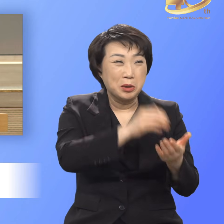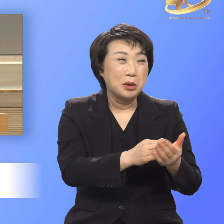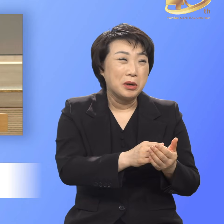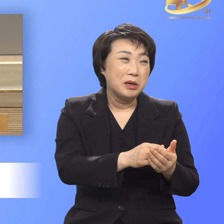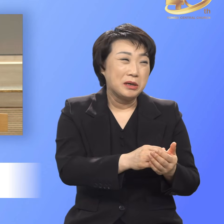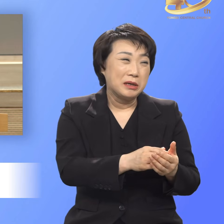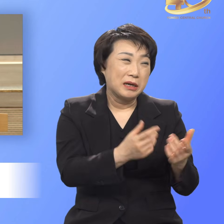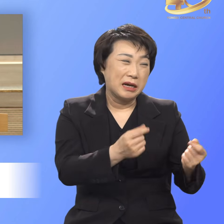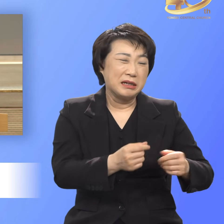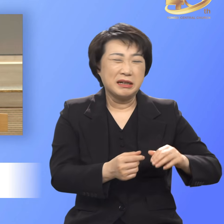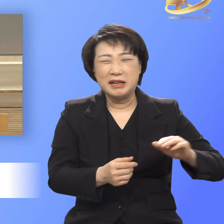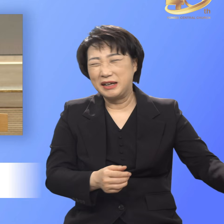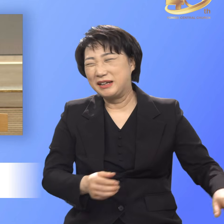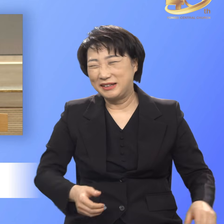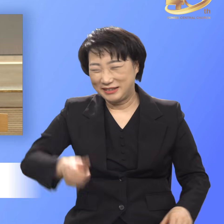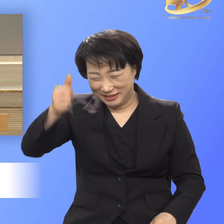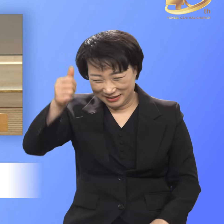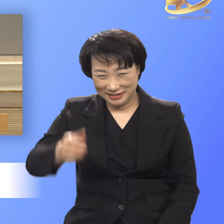자갈만도 못해.